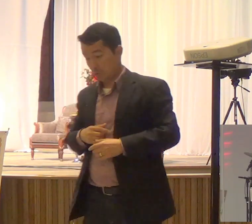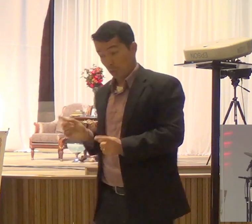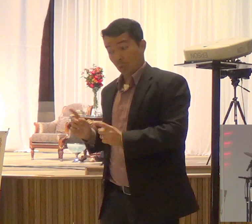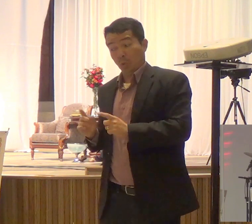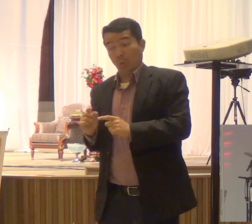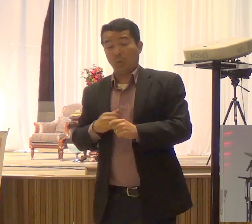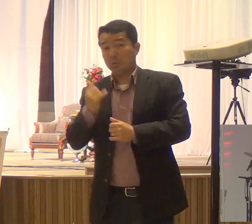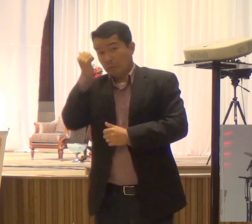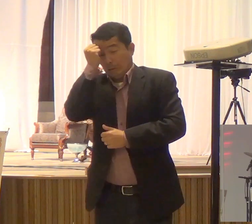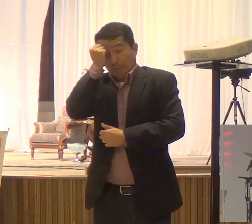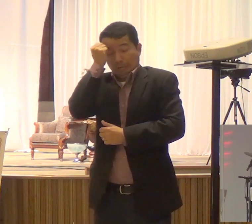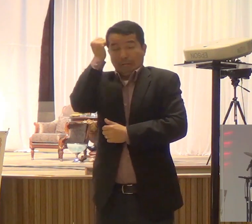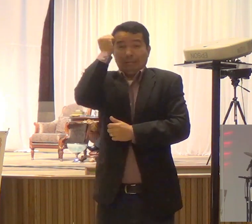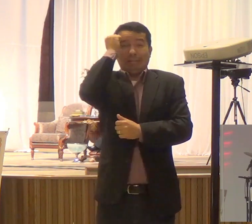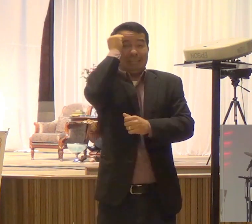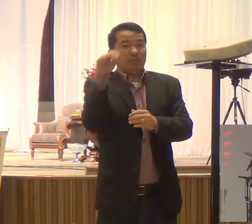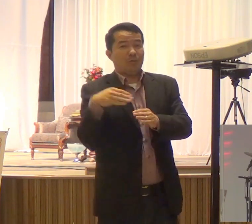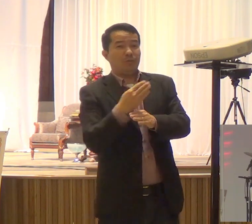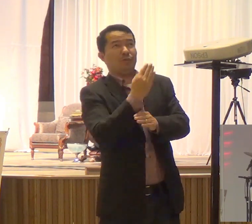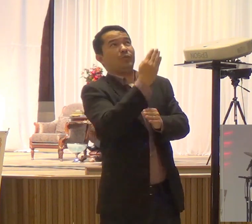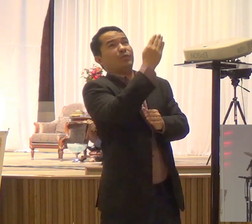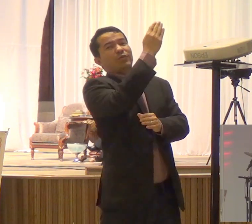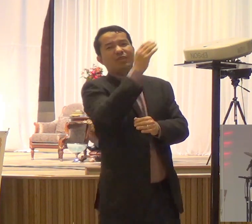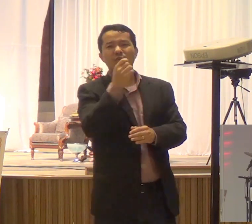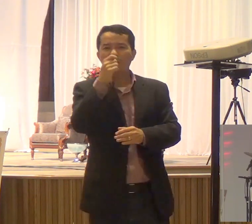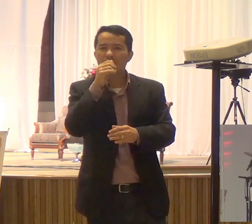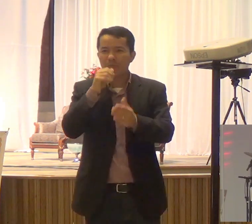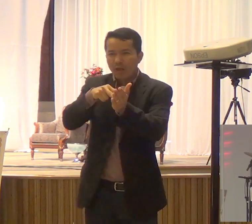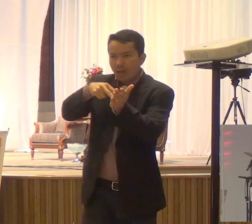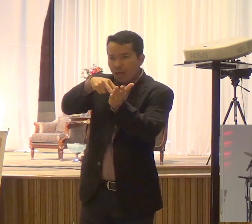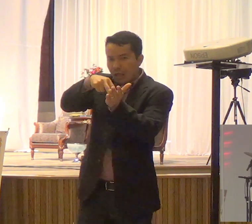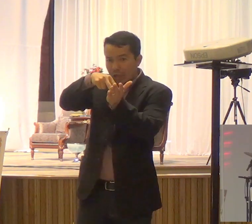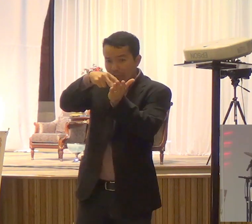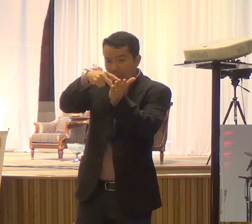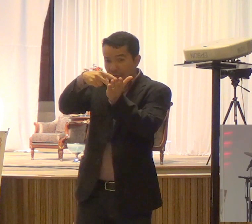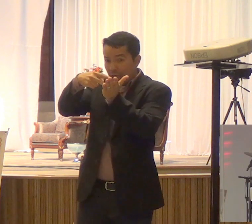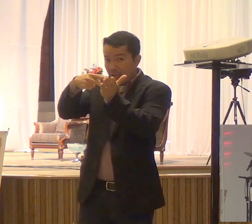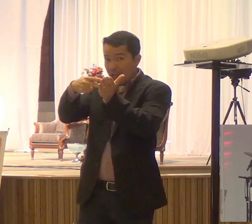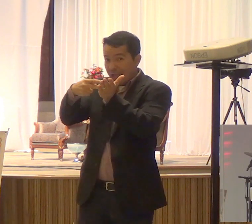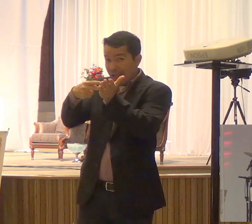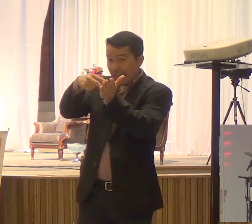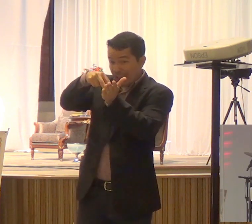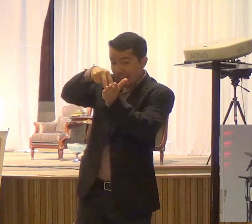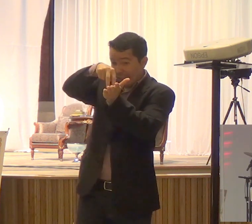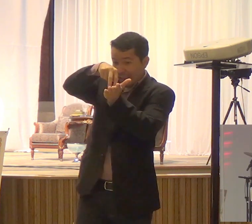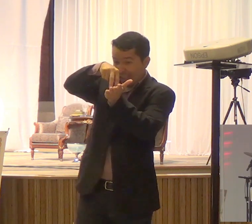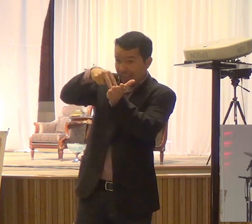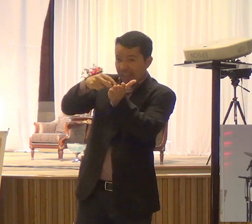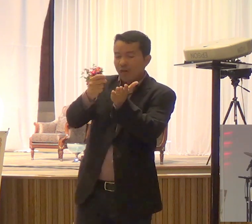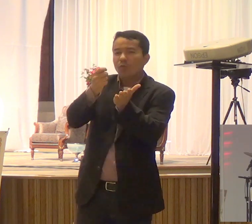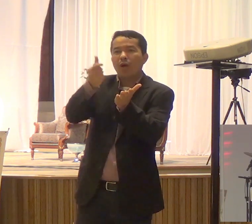tão pertinho. Dá uma queimada, dá uma chamuscada, mas ele chega no céu pela